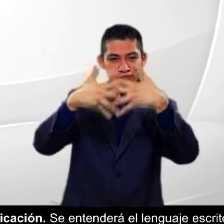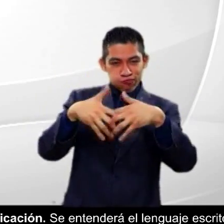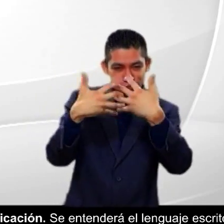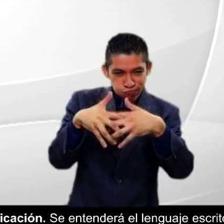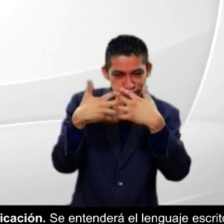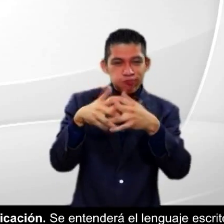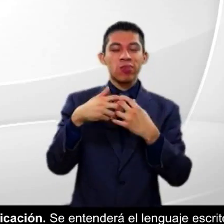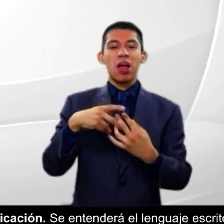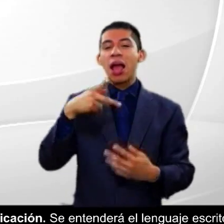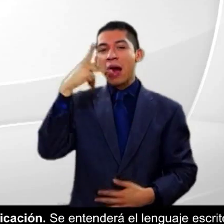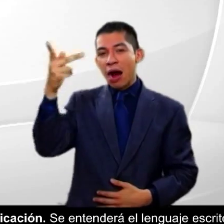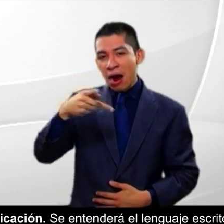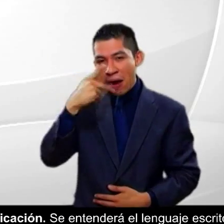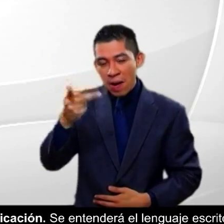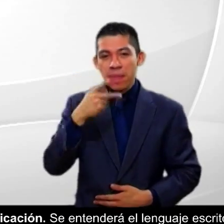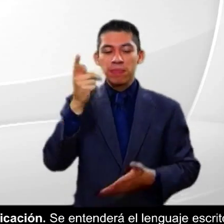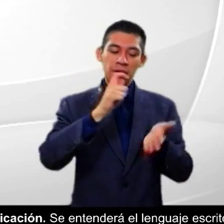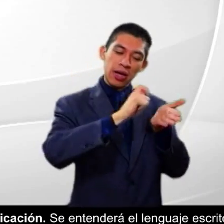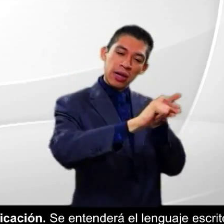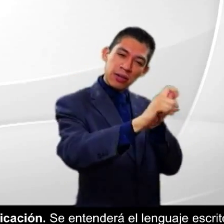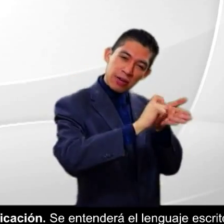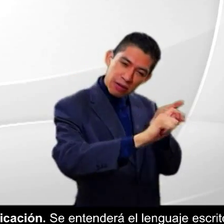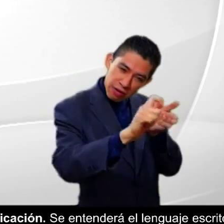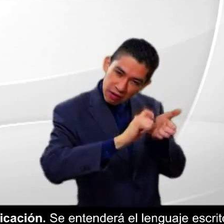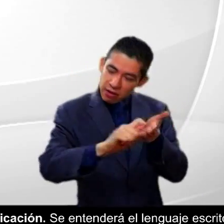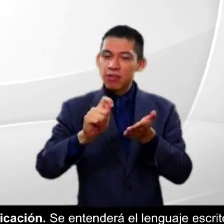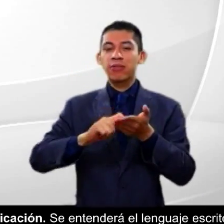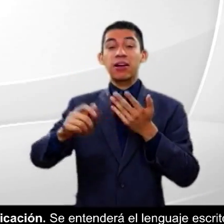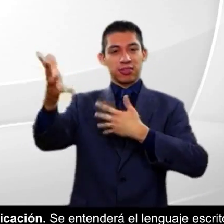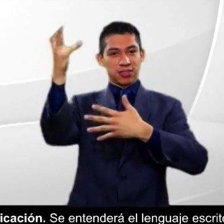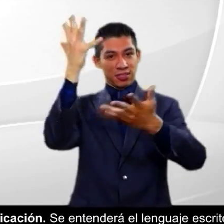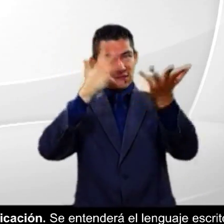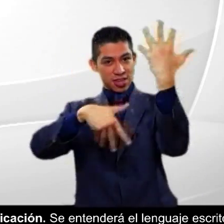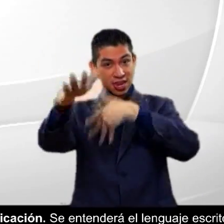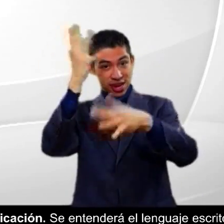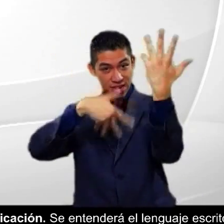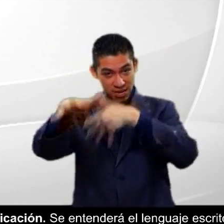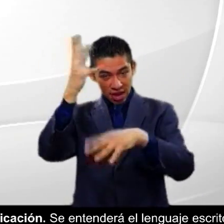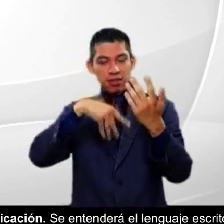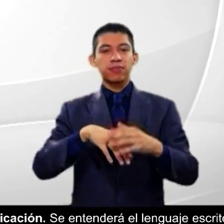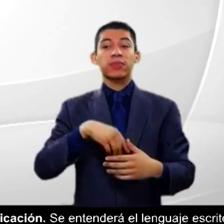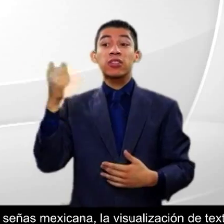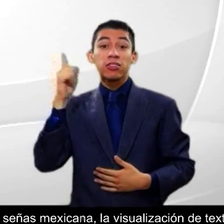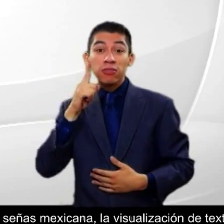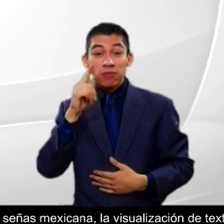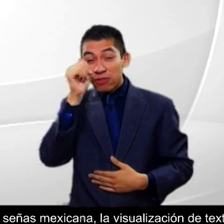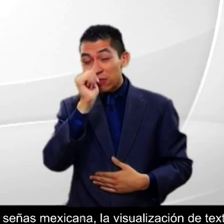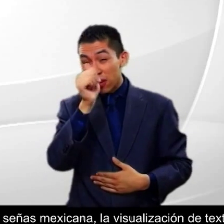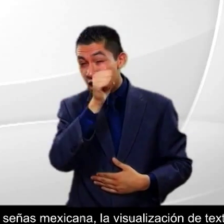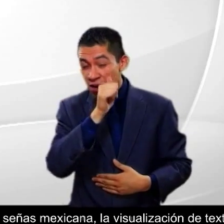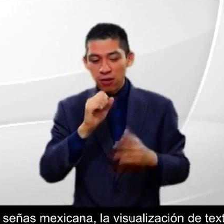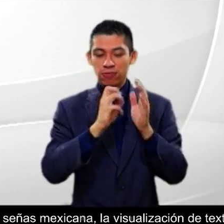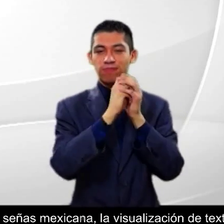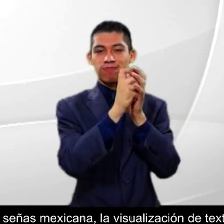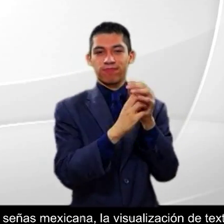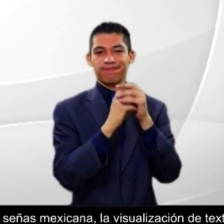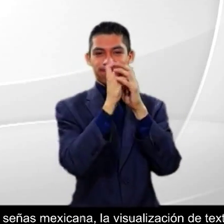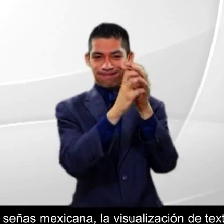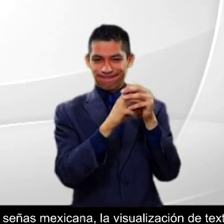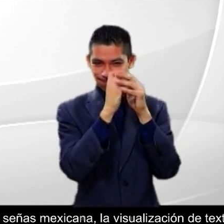5. Comunicación Se entenderá el lenguaje escrito, oral y la lengua de señas mexicana La visualización de